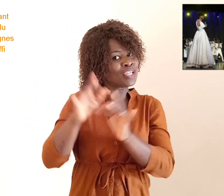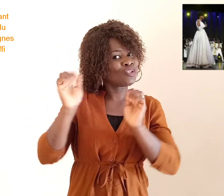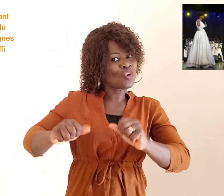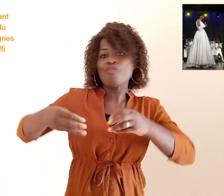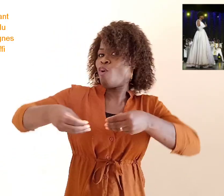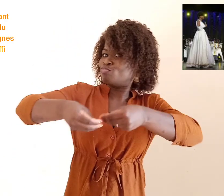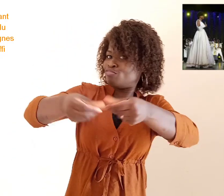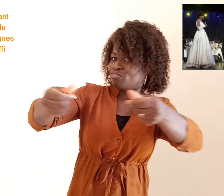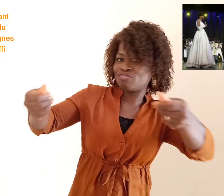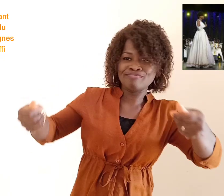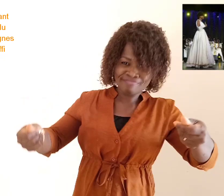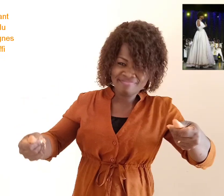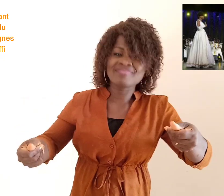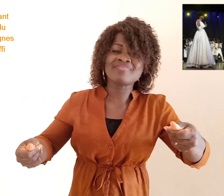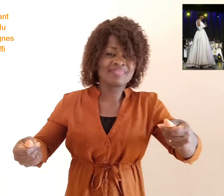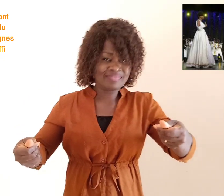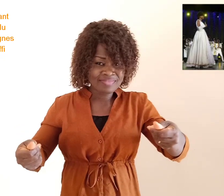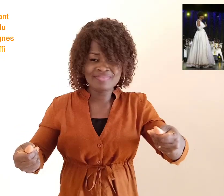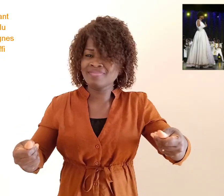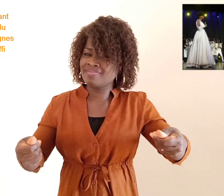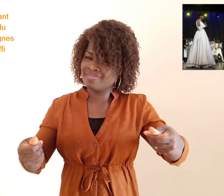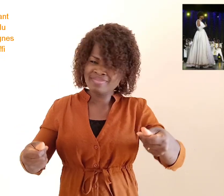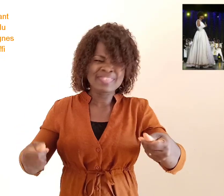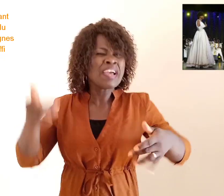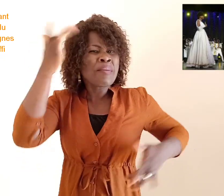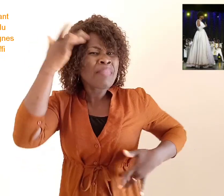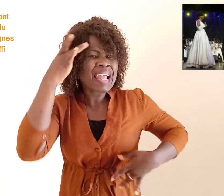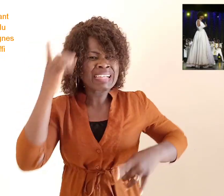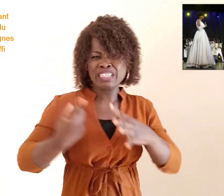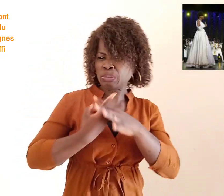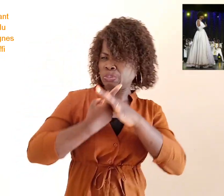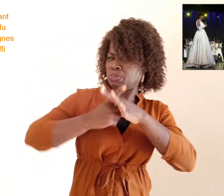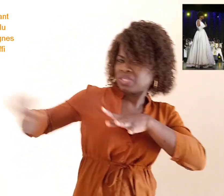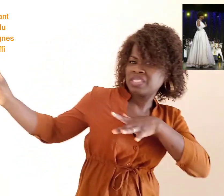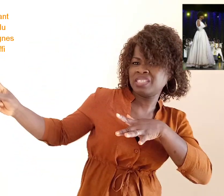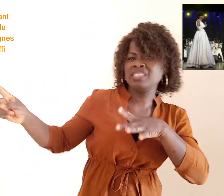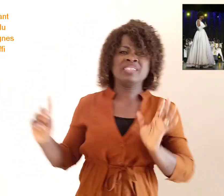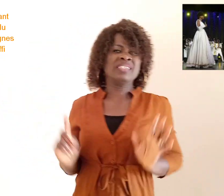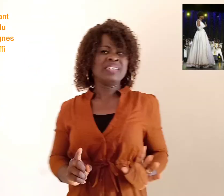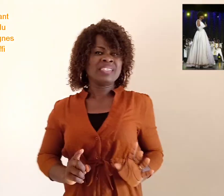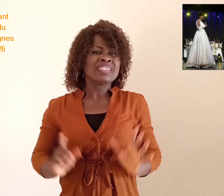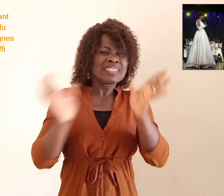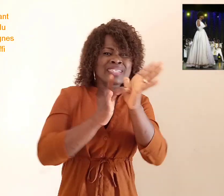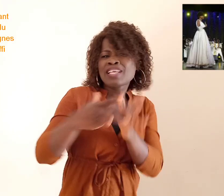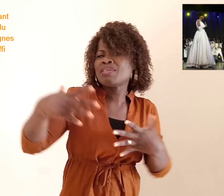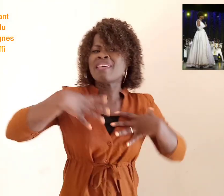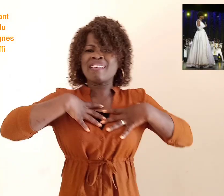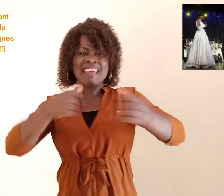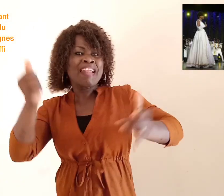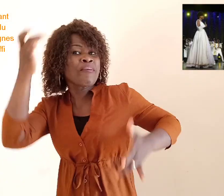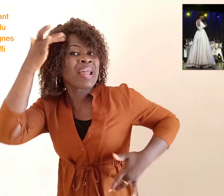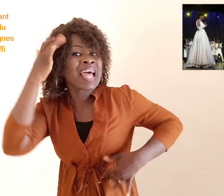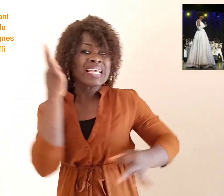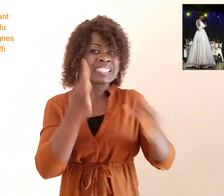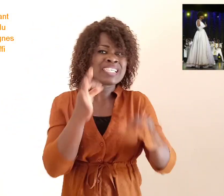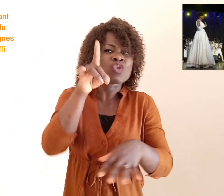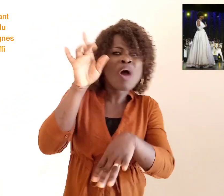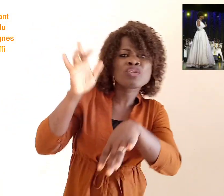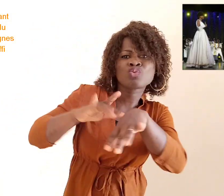je cite le nom de Jésus, Ma maladie s'encha, Lorsque je cite le nom de Jésus,